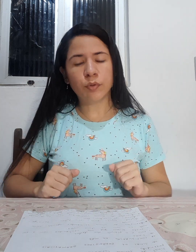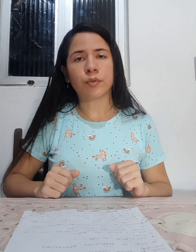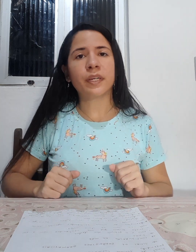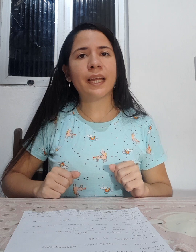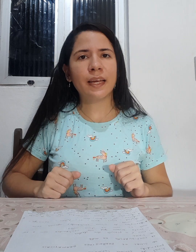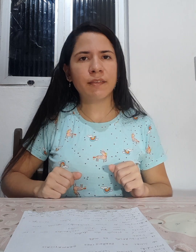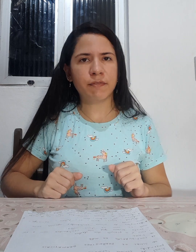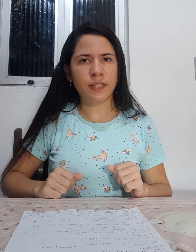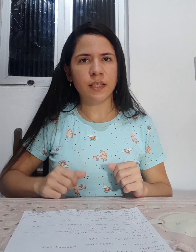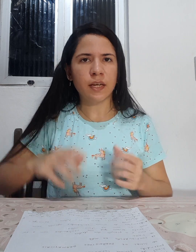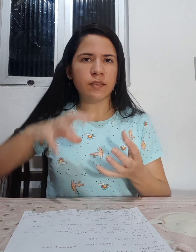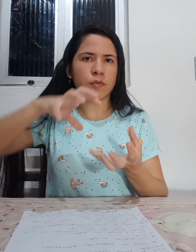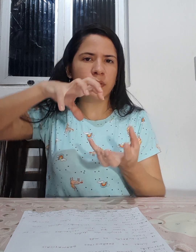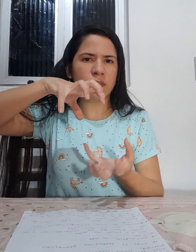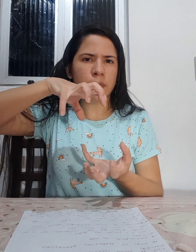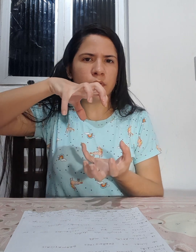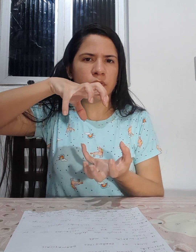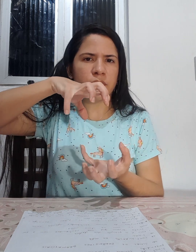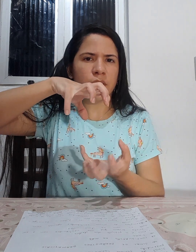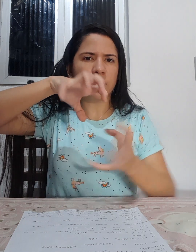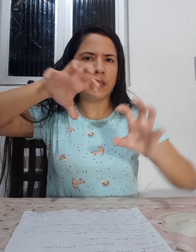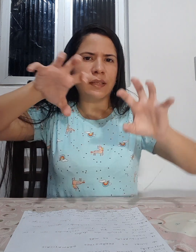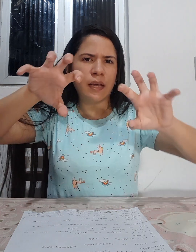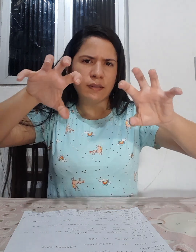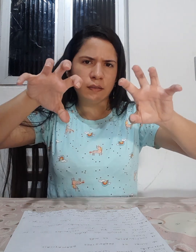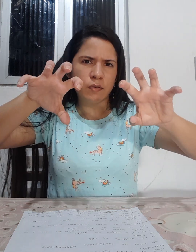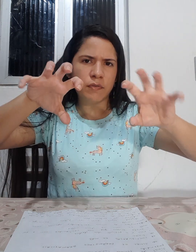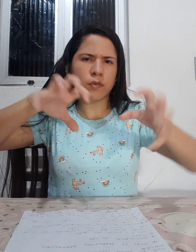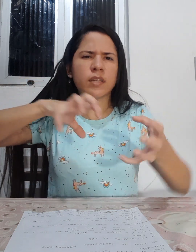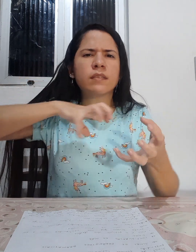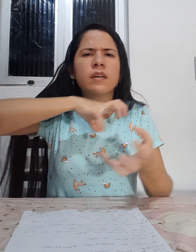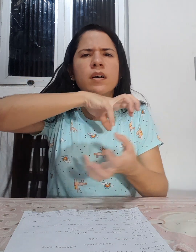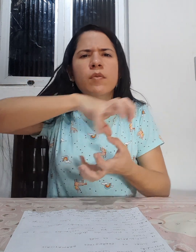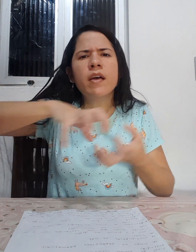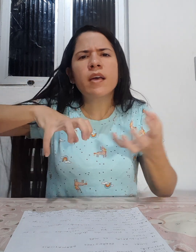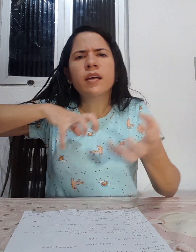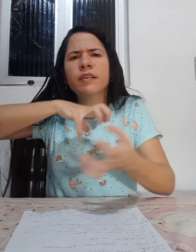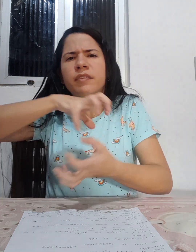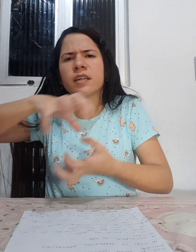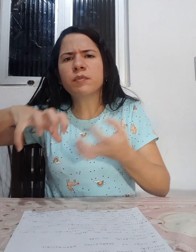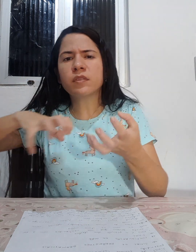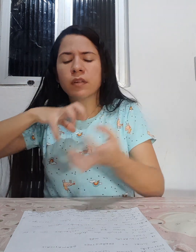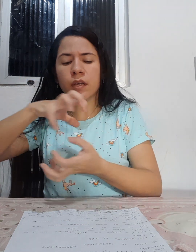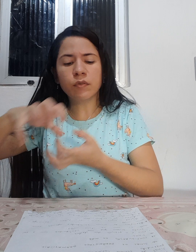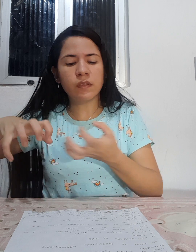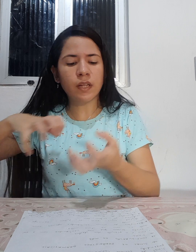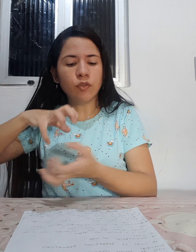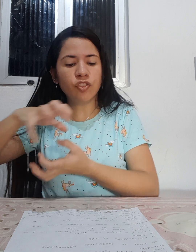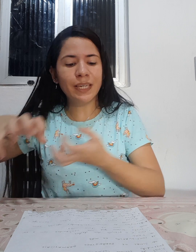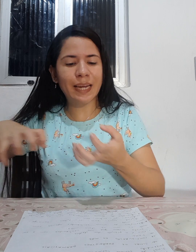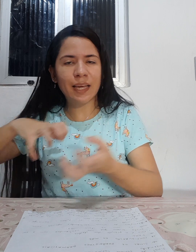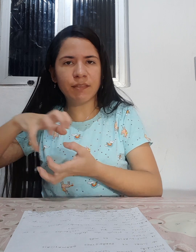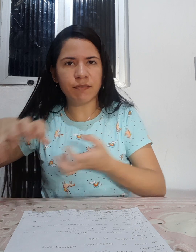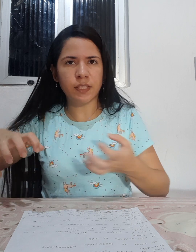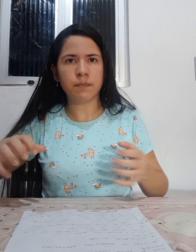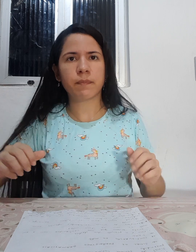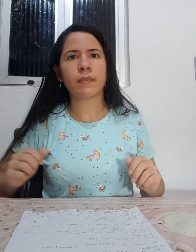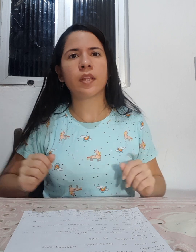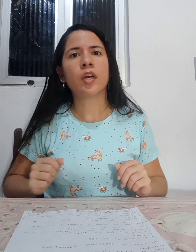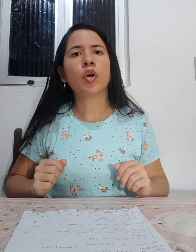Outro, greve. As duas mãos ficam nessa configuração e faremos aqui o sinal de greve.